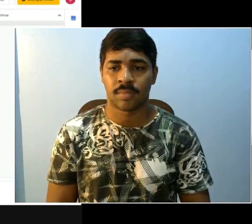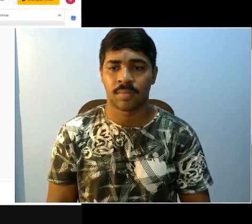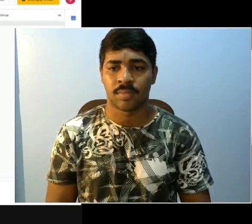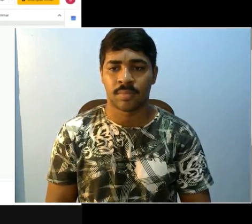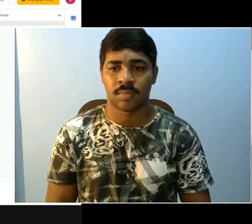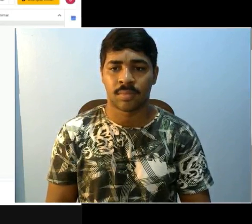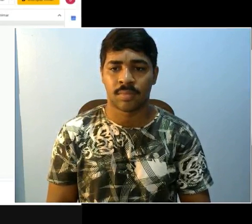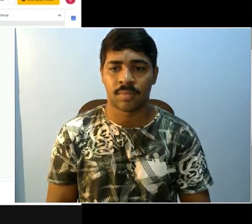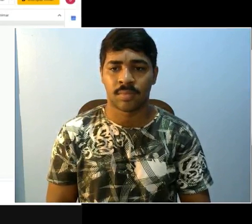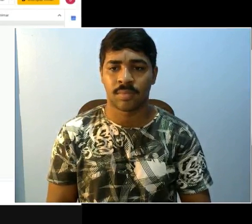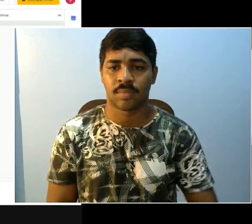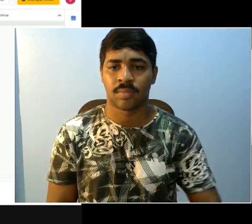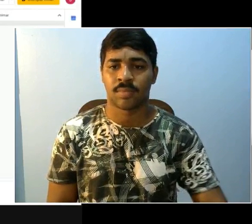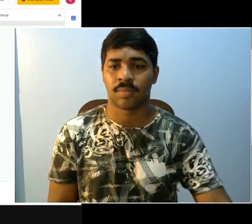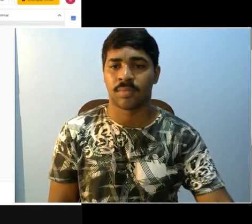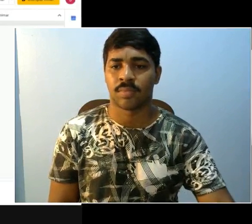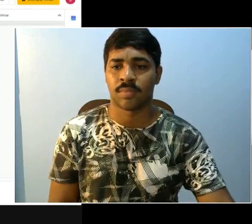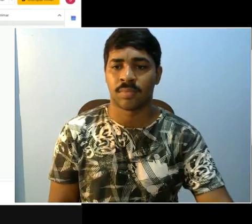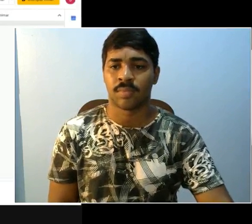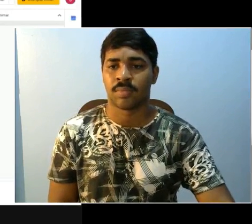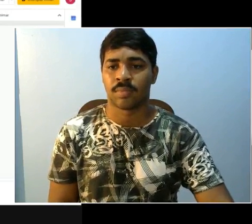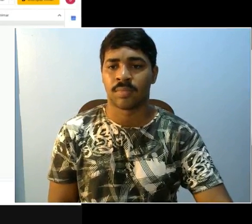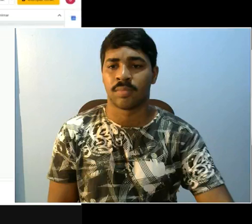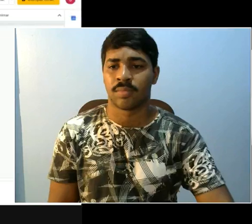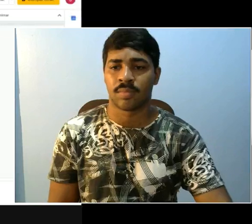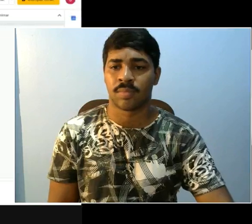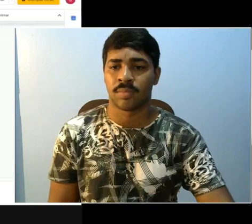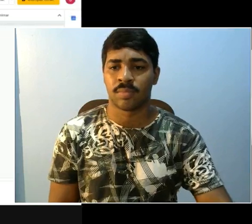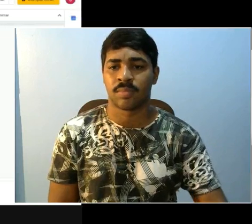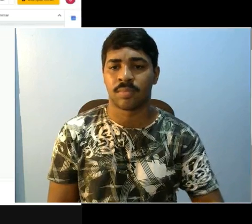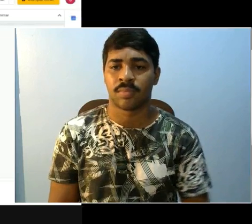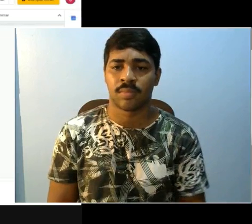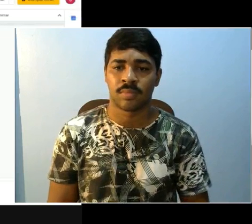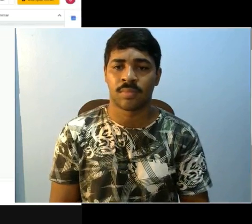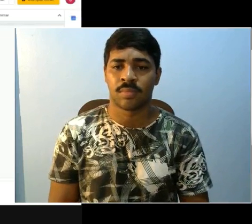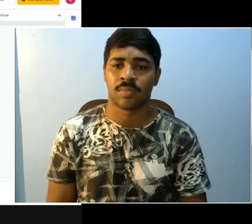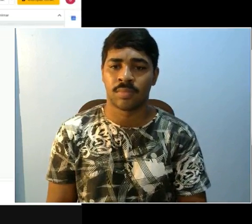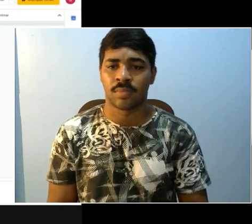Vou colocar de uma cor aqui mais forte aqui. Vou colocar essa aqui.